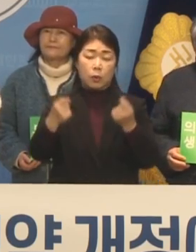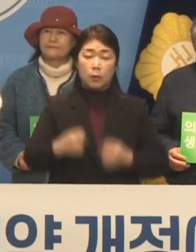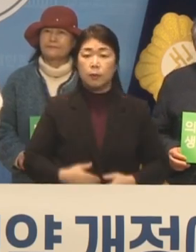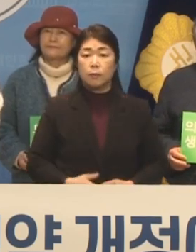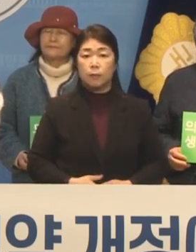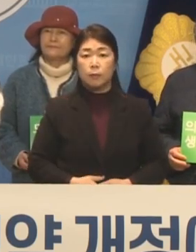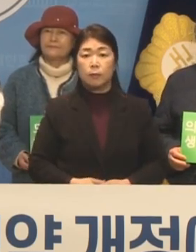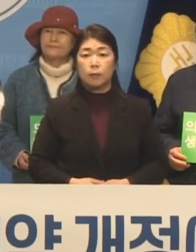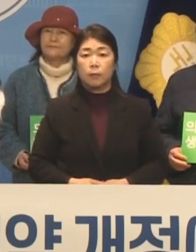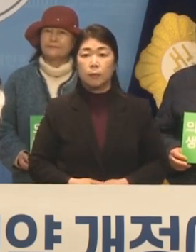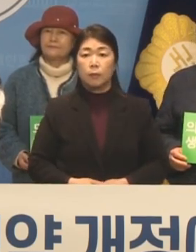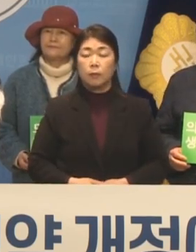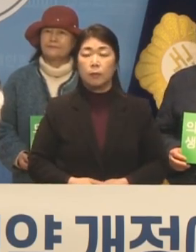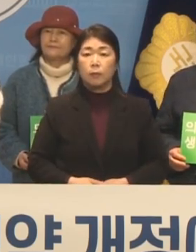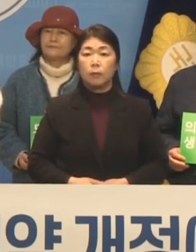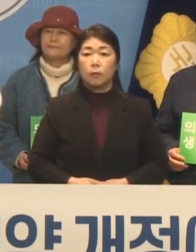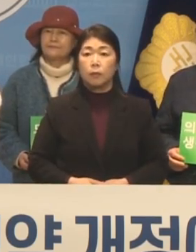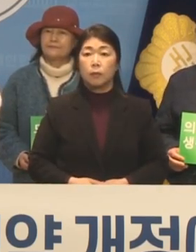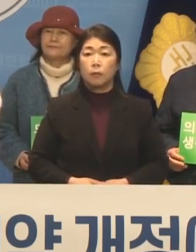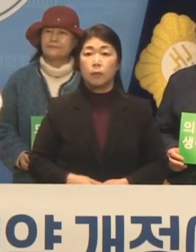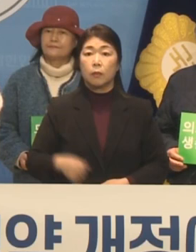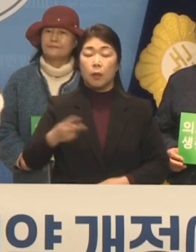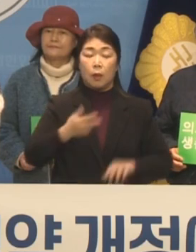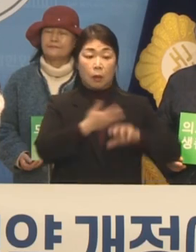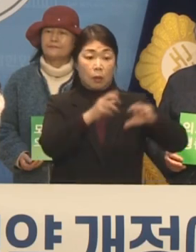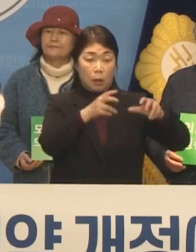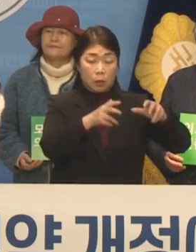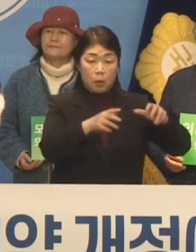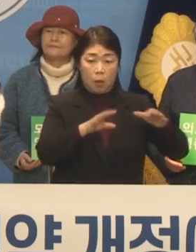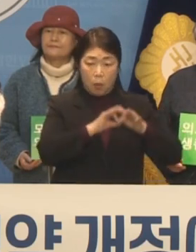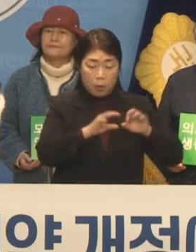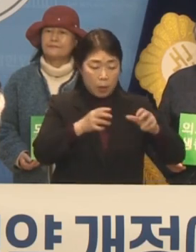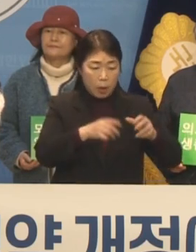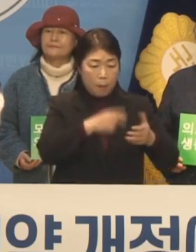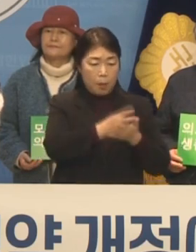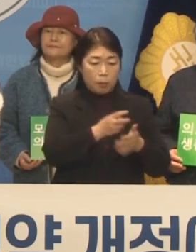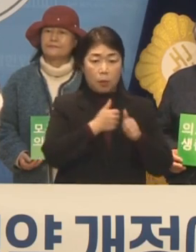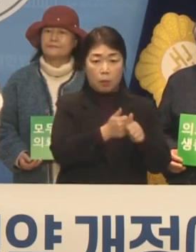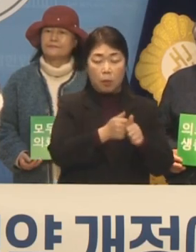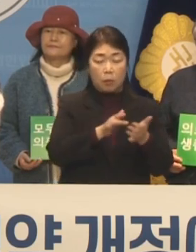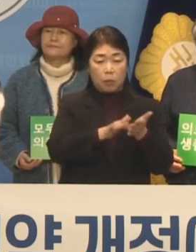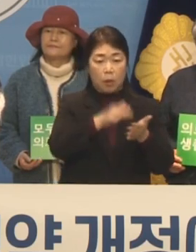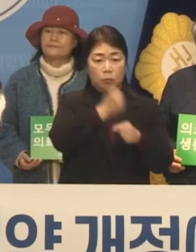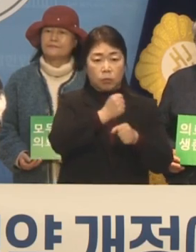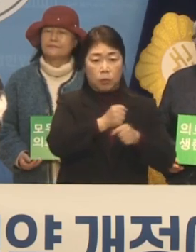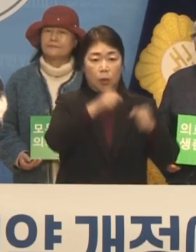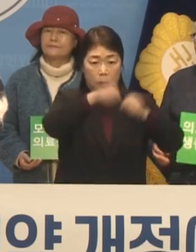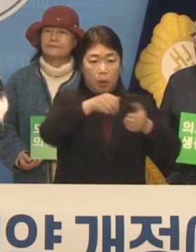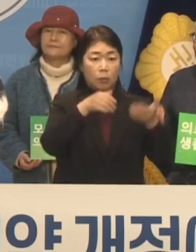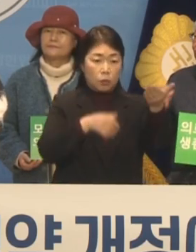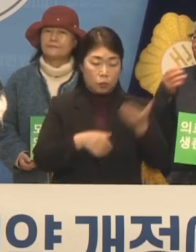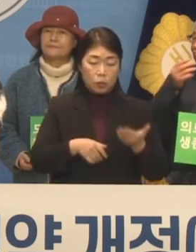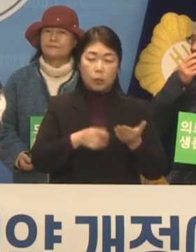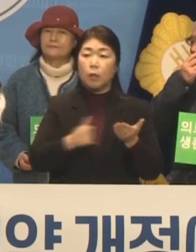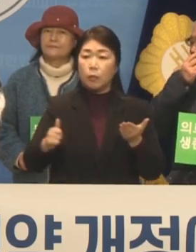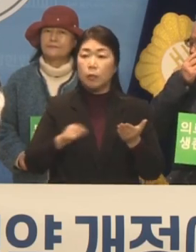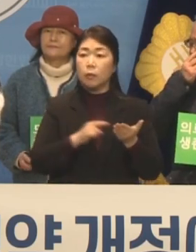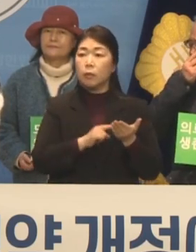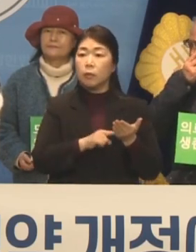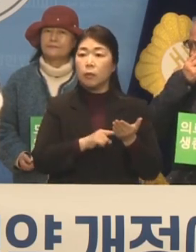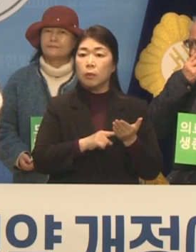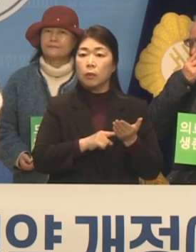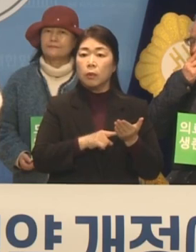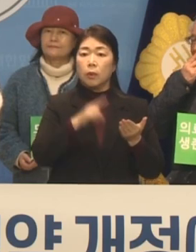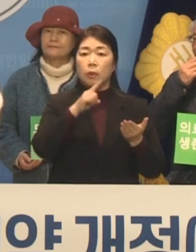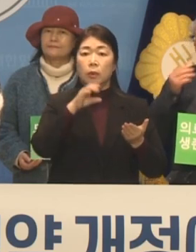상황입니다. 또한 해외에서 해당 국가의 합법적 처방을 허가받은 해외 입국자의 경우